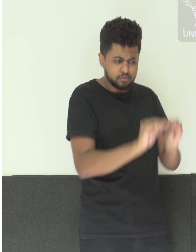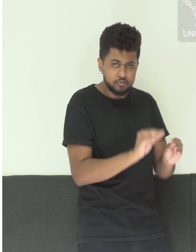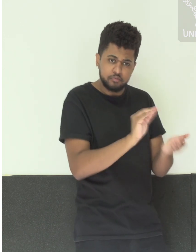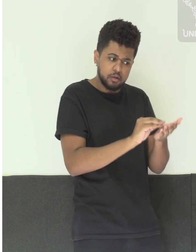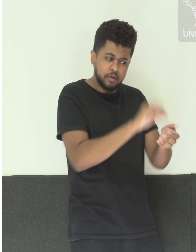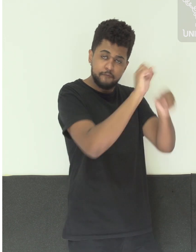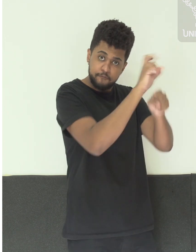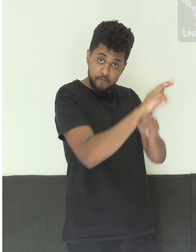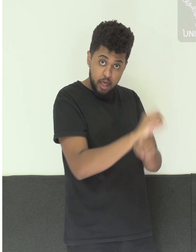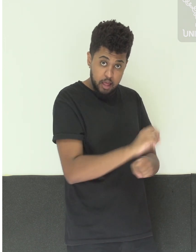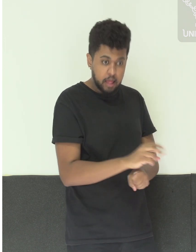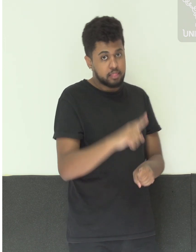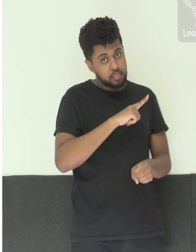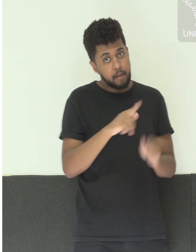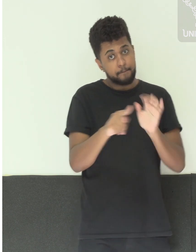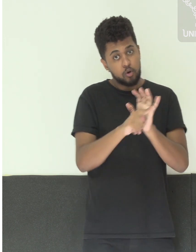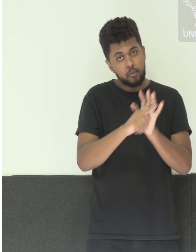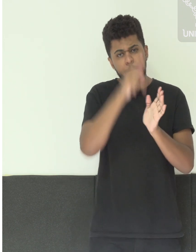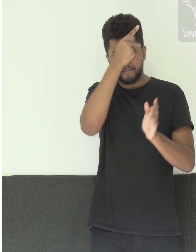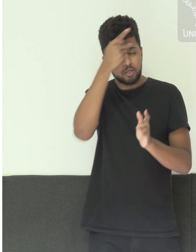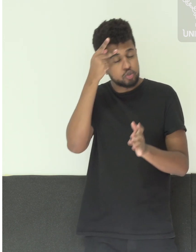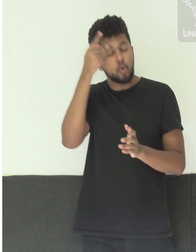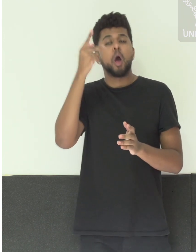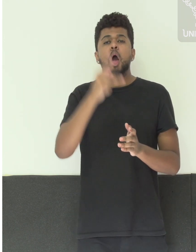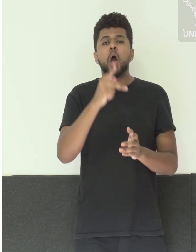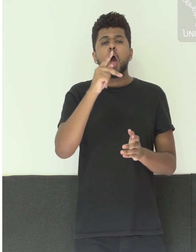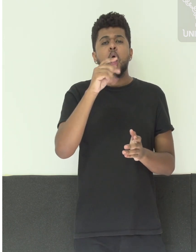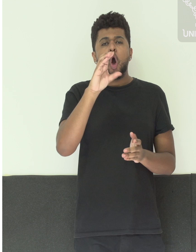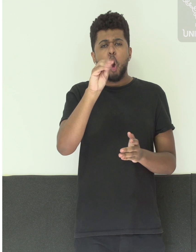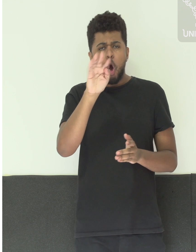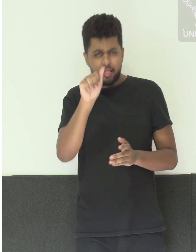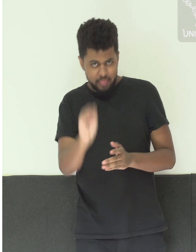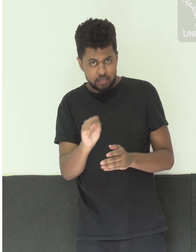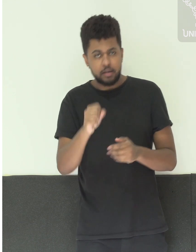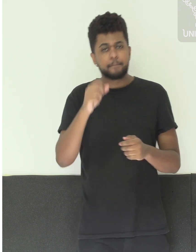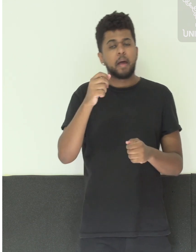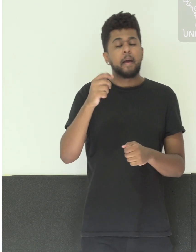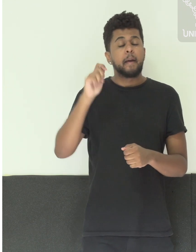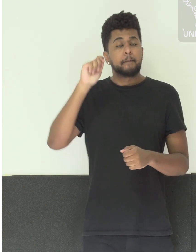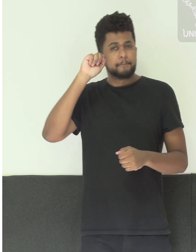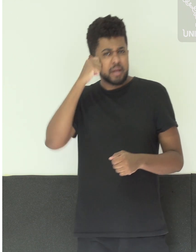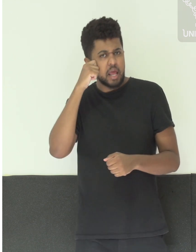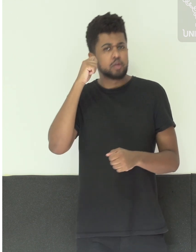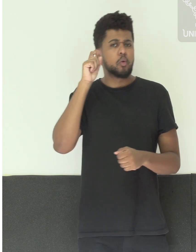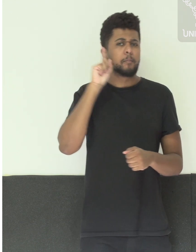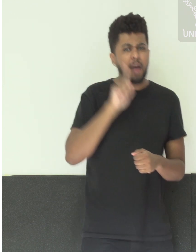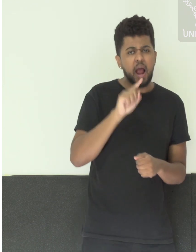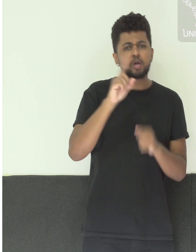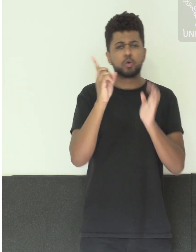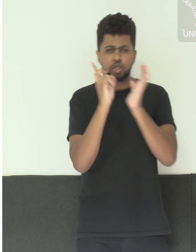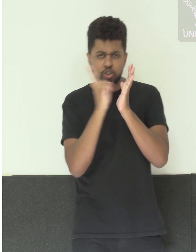das vagas reservadas aos autodeclarados, pretos, pardos, indígenas e pessoas